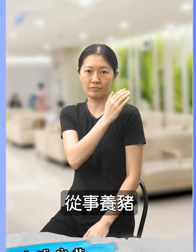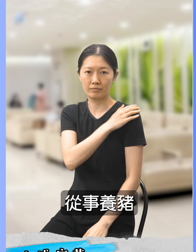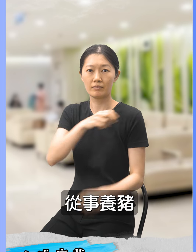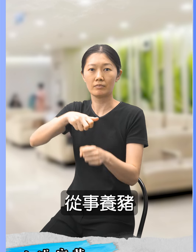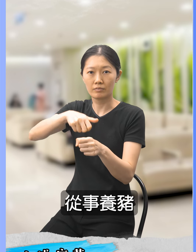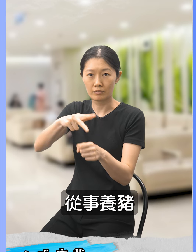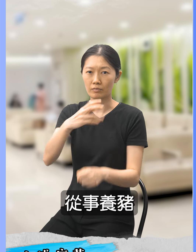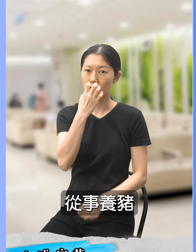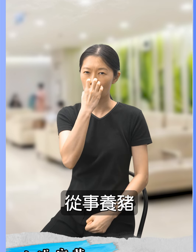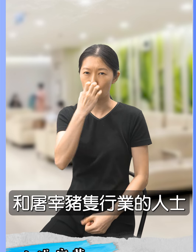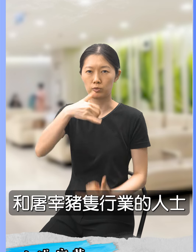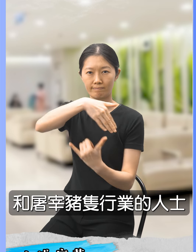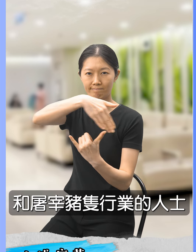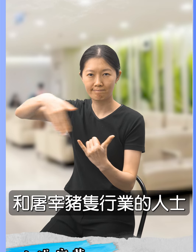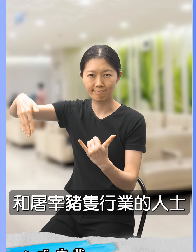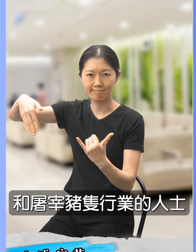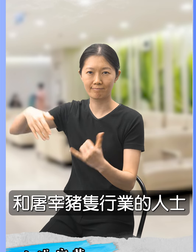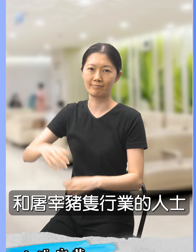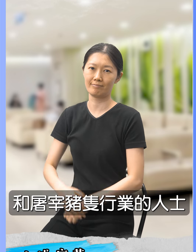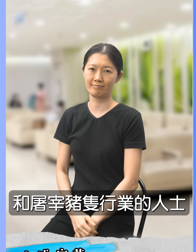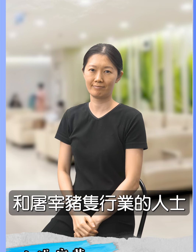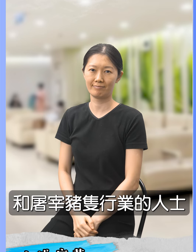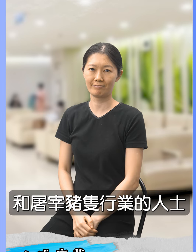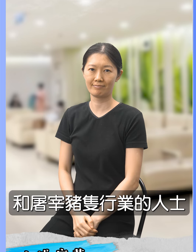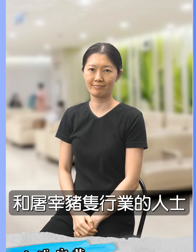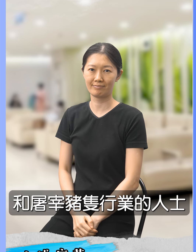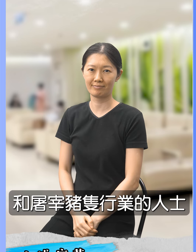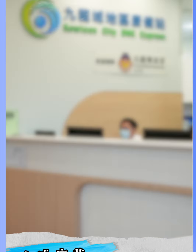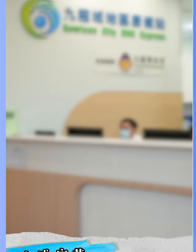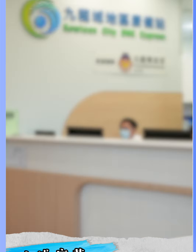從事養豬和屠宰豬隻行業嘅人士。